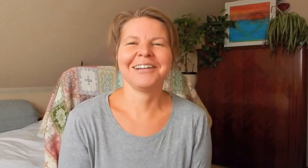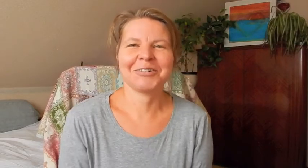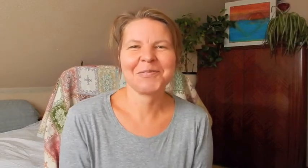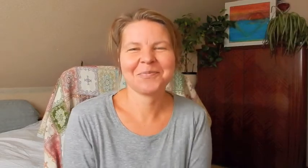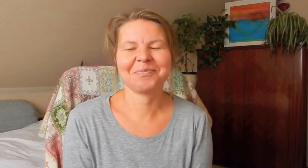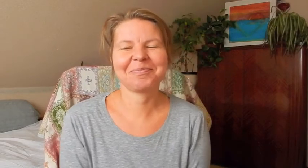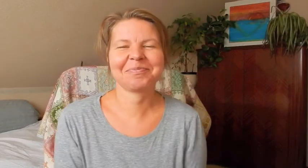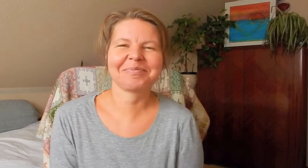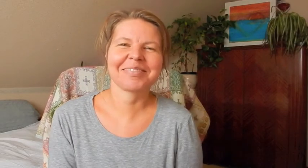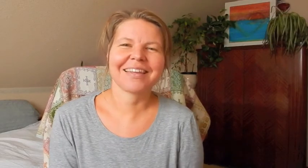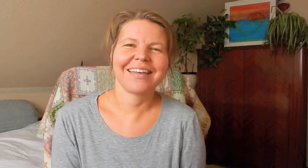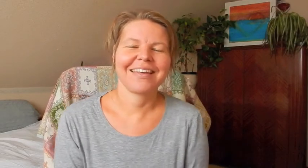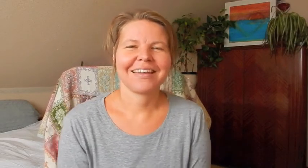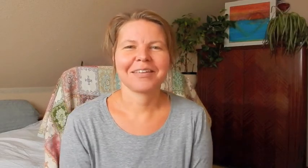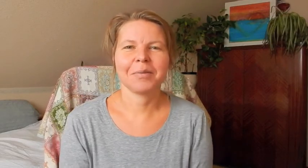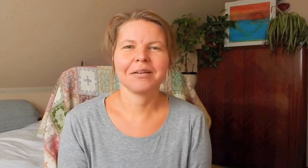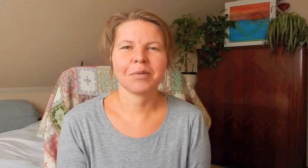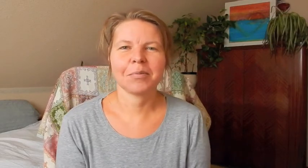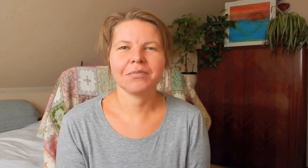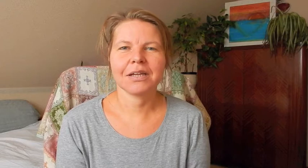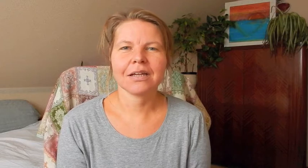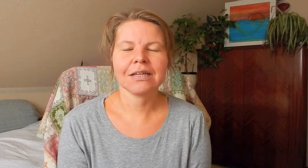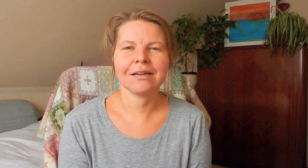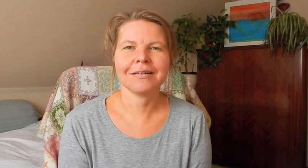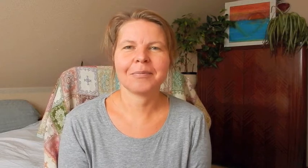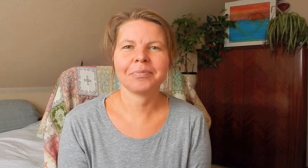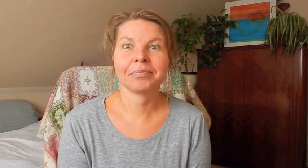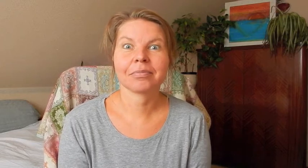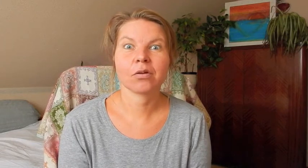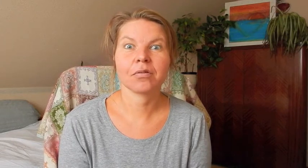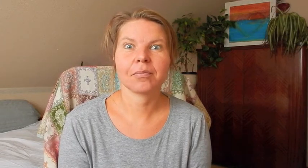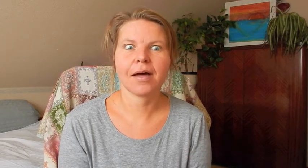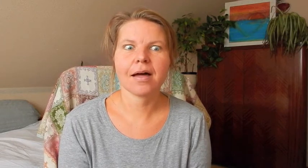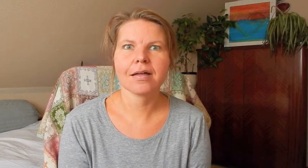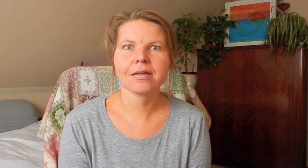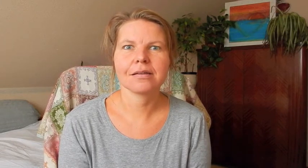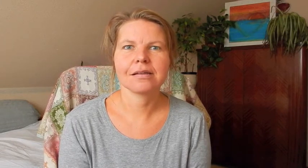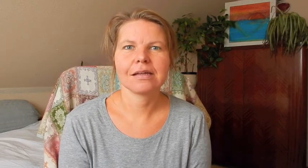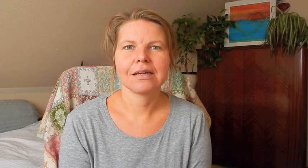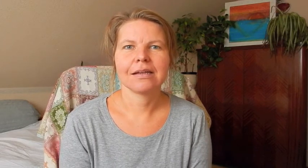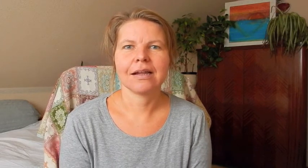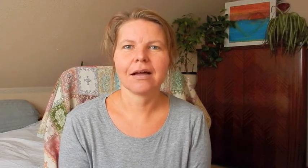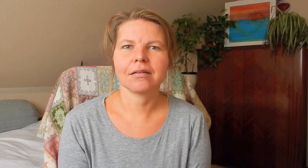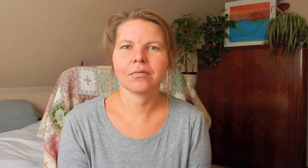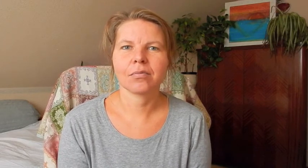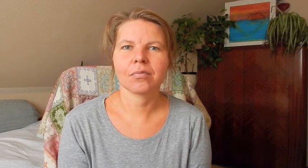Hallo, ich melde mich mal wieder und zwar nach diesem